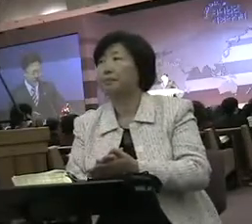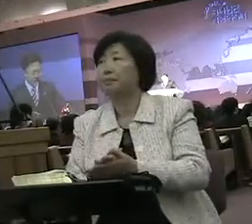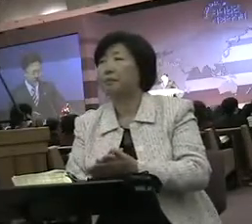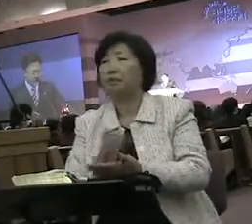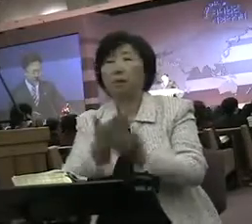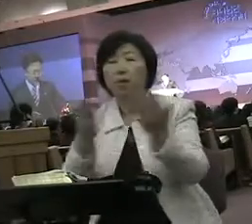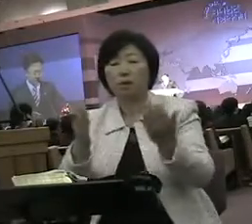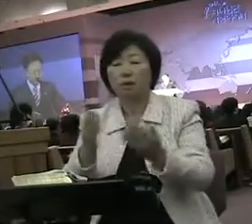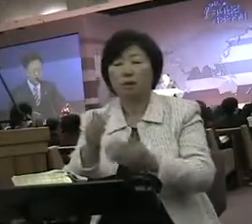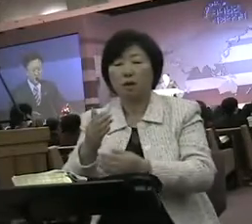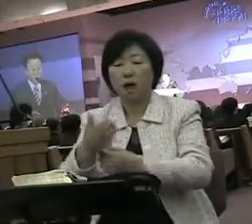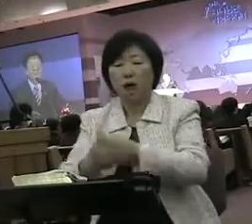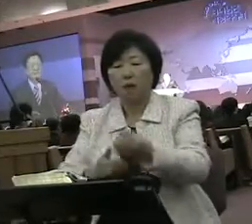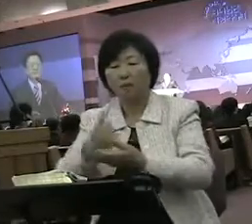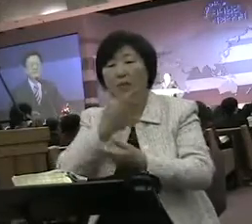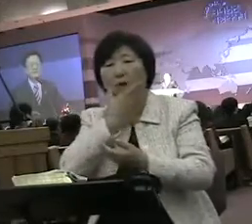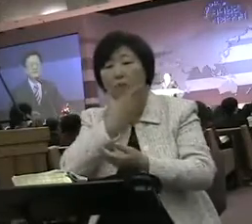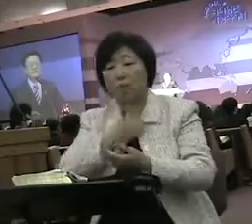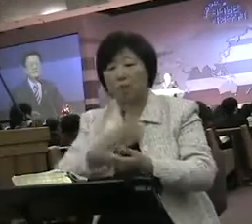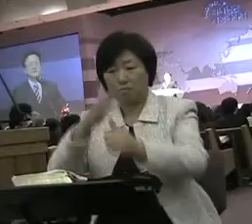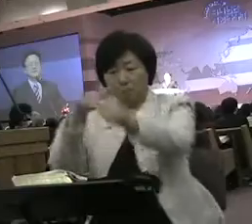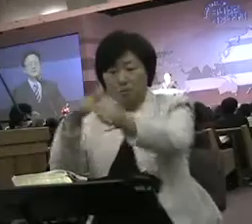여러분, 하나님께서 아브라함을 부르셨습니다.